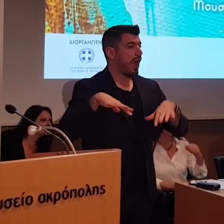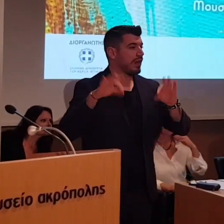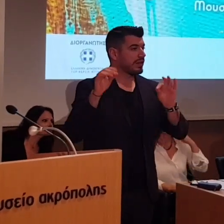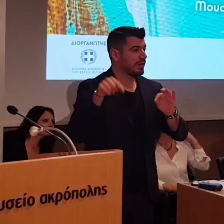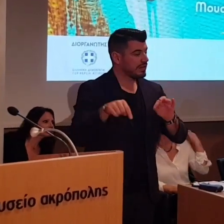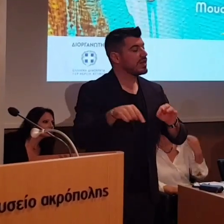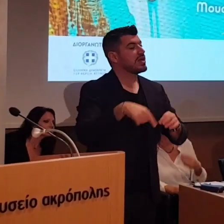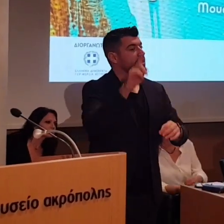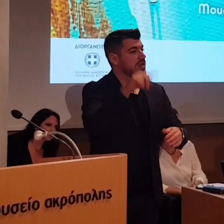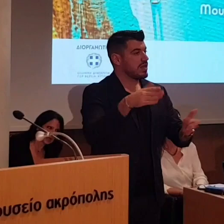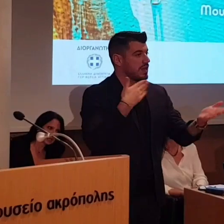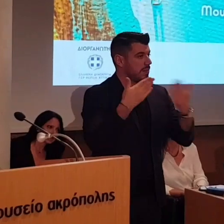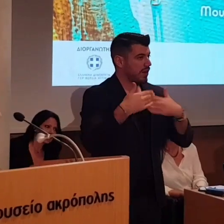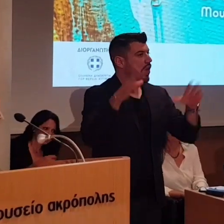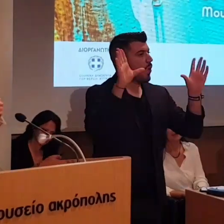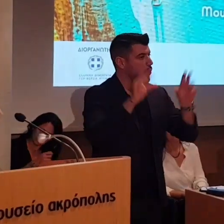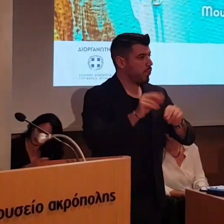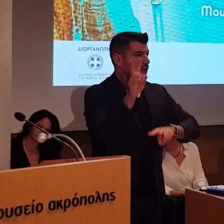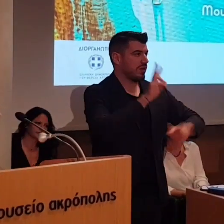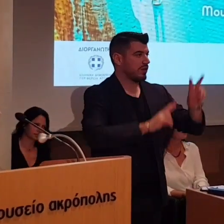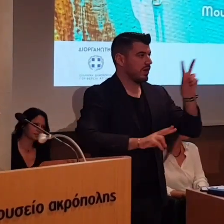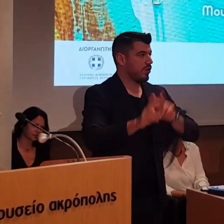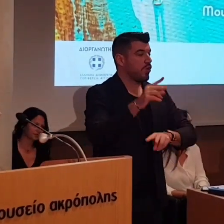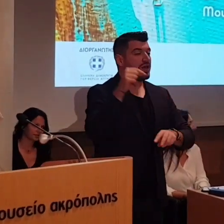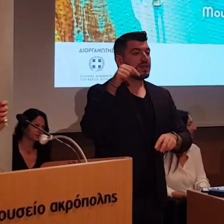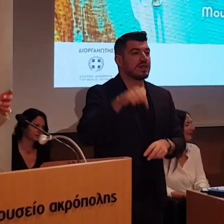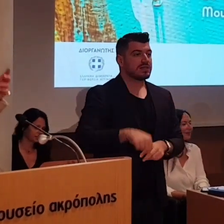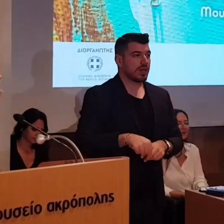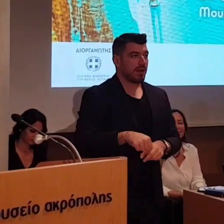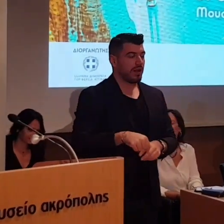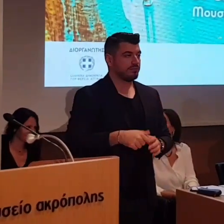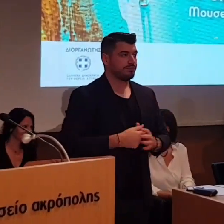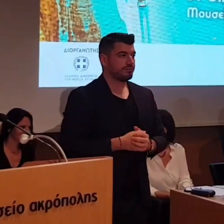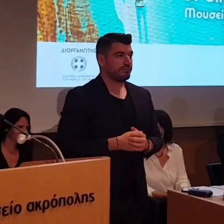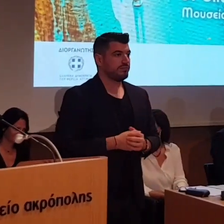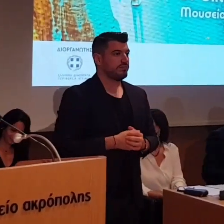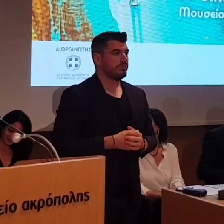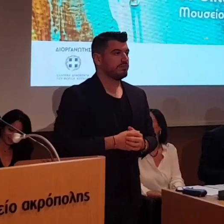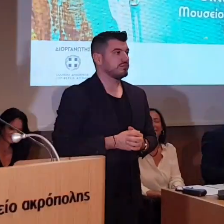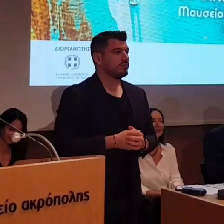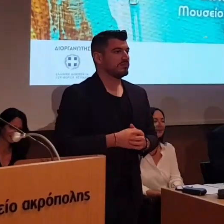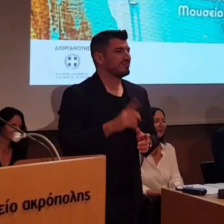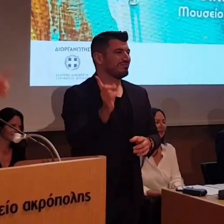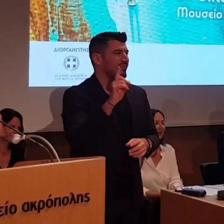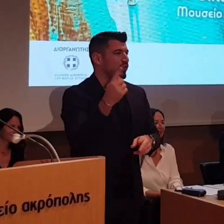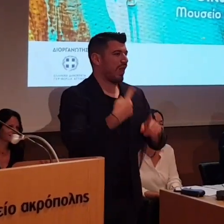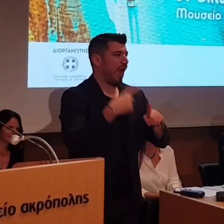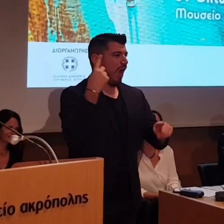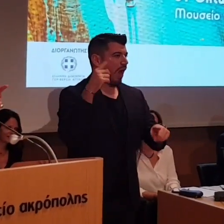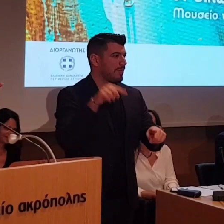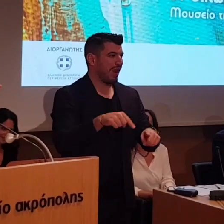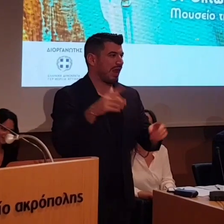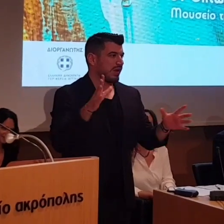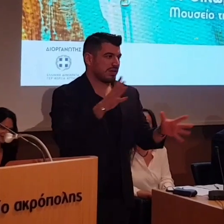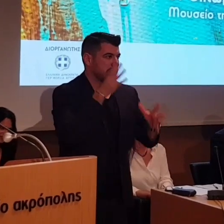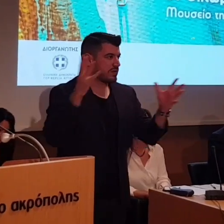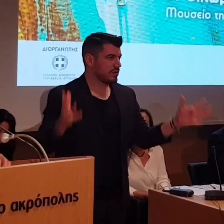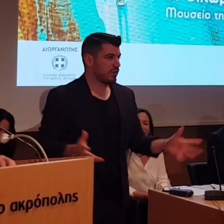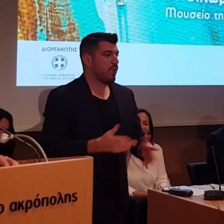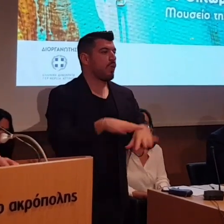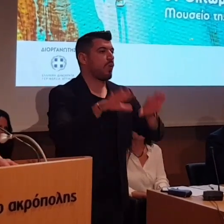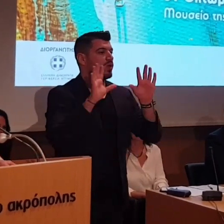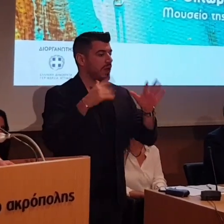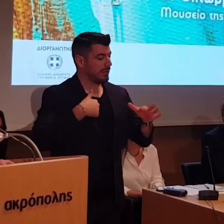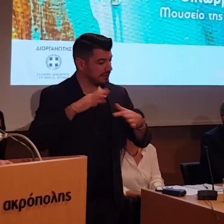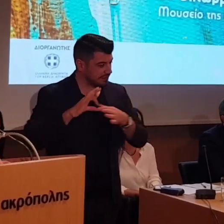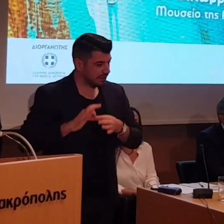σήμερα, όχι όπως είπα εμβαλωματικά, όχι λαϊκά με μια δοφεκιά στον αέρα, συνεχίζουμε ώστε